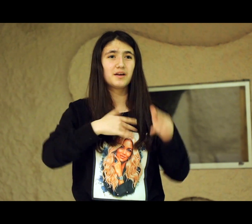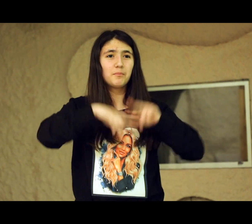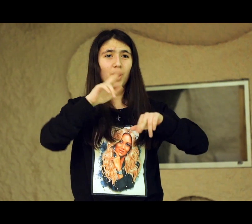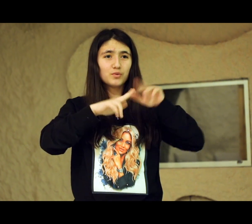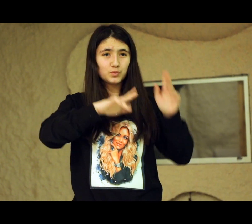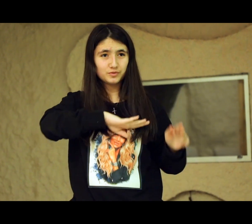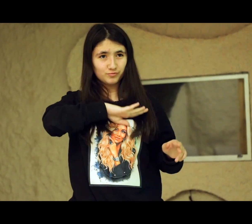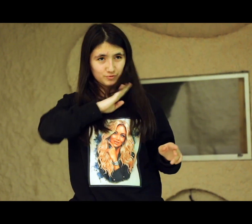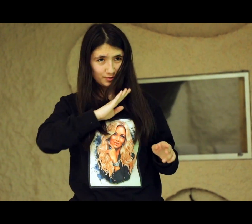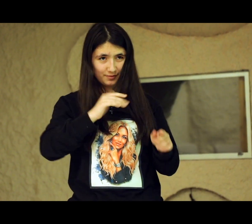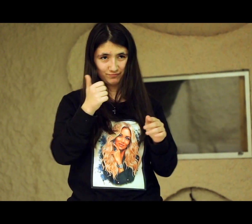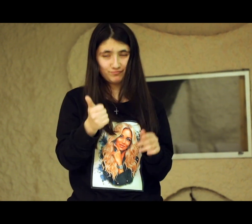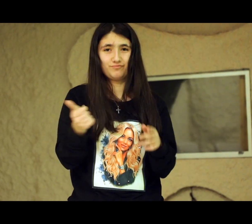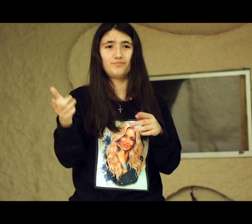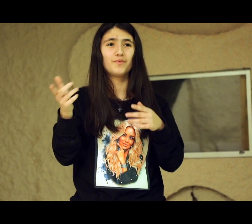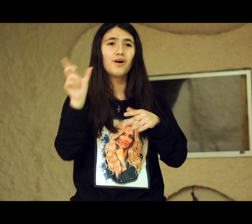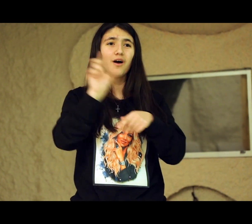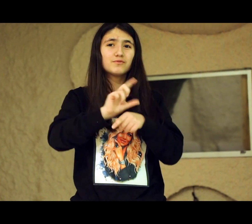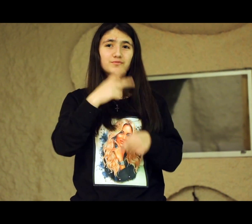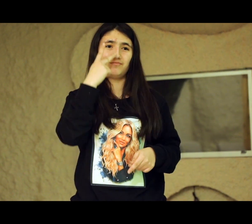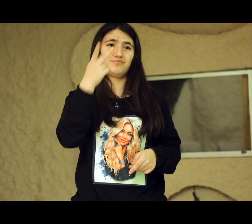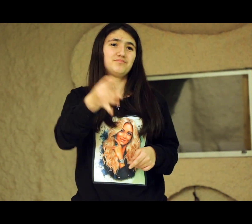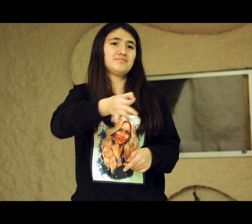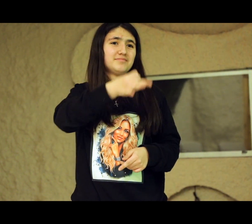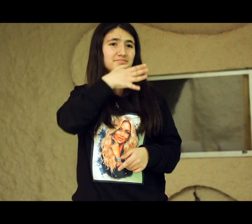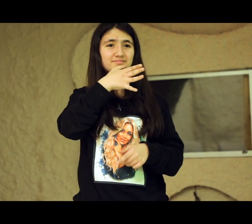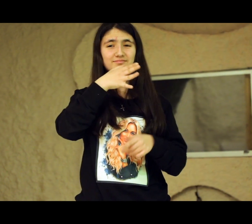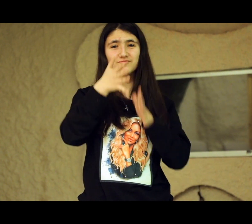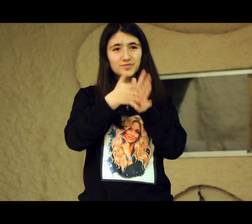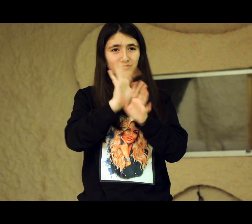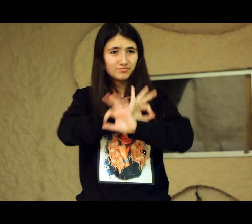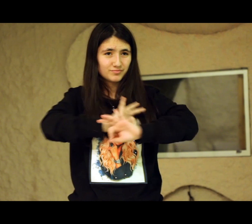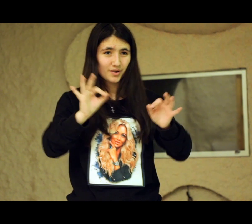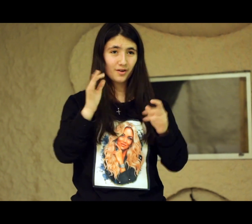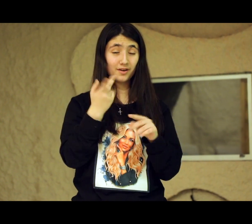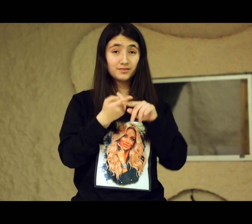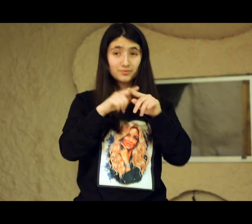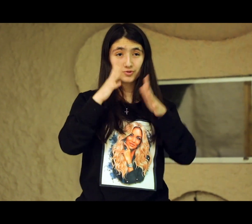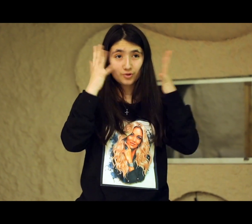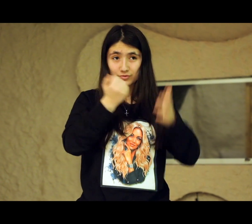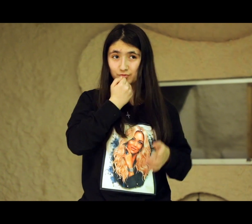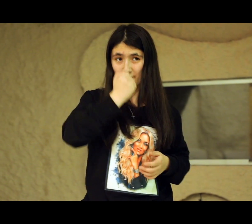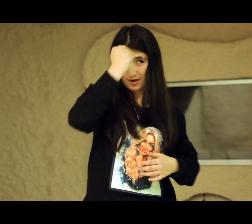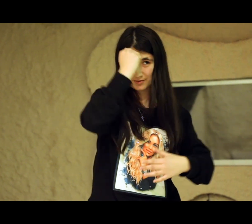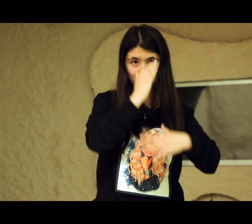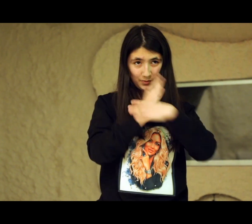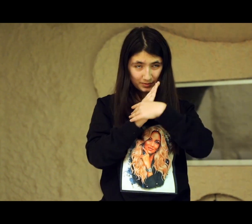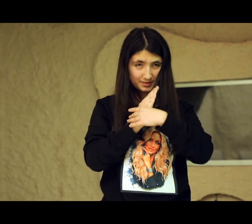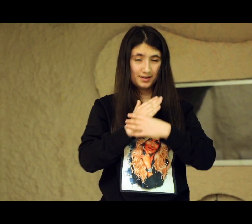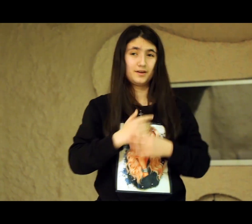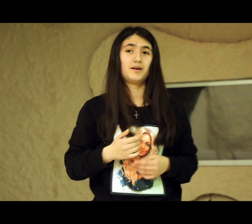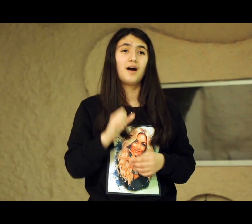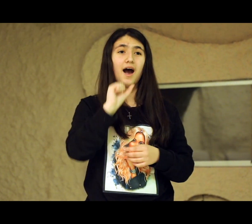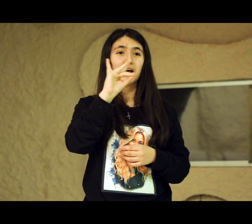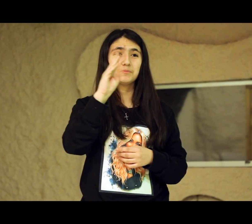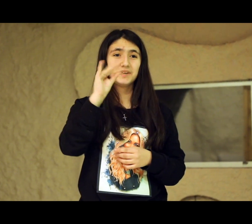նաև ինքս ինձ, իմ դրամատրությունը շատ բարձրացավ, տեսա ու շատ հավանեցի, փորձում էր նաև ժեստերի